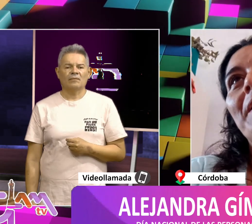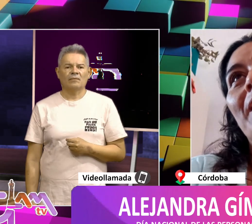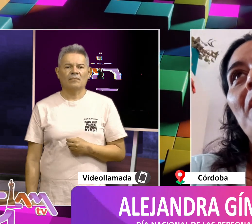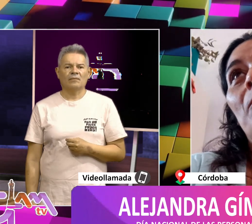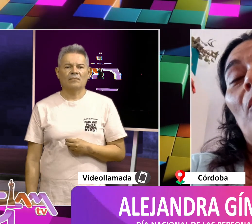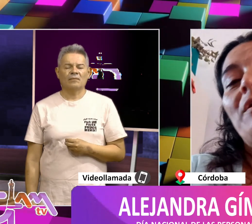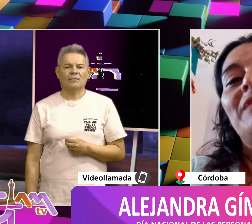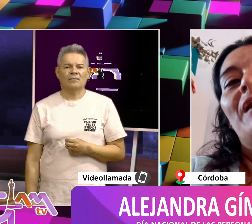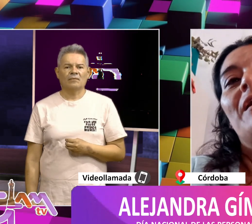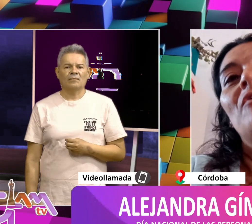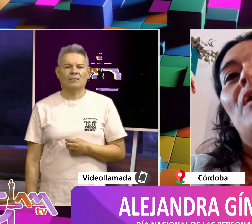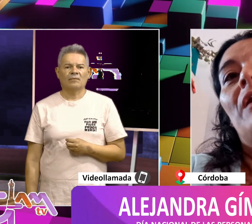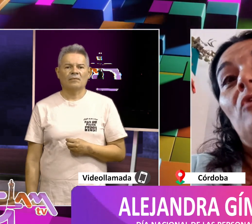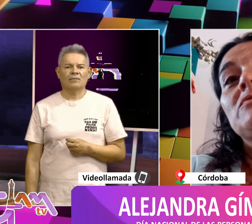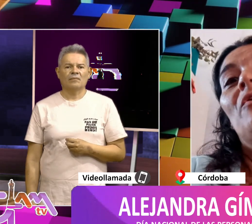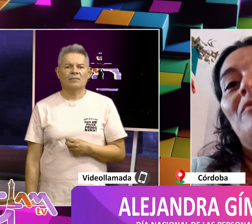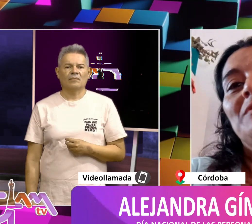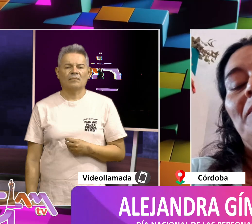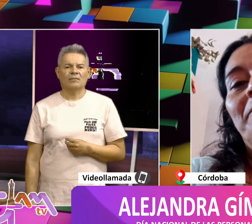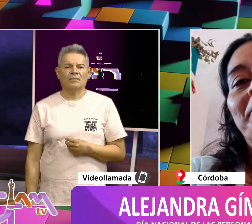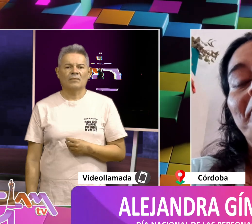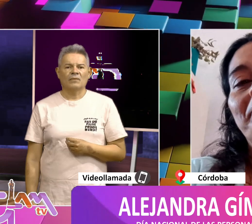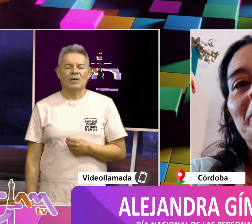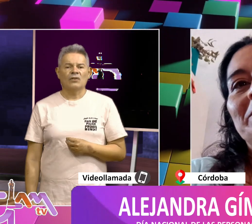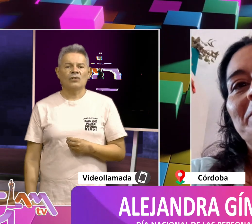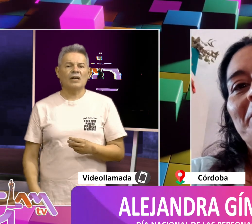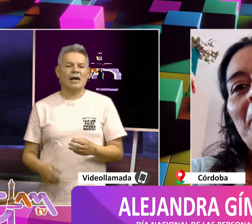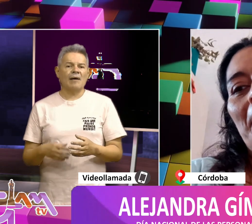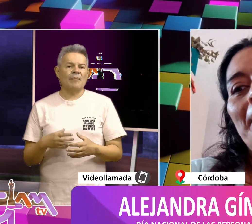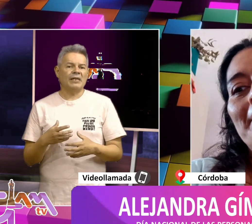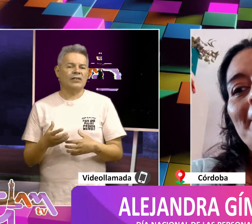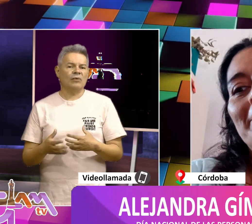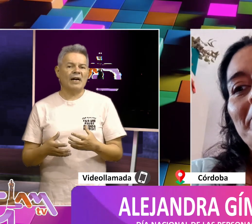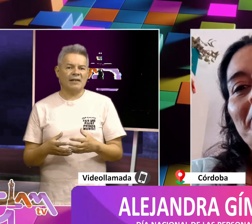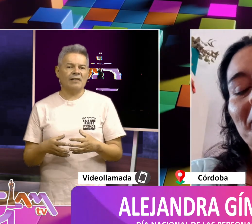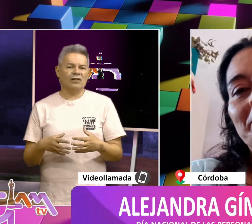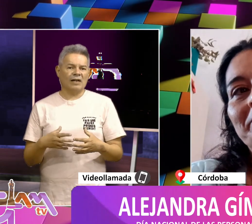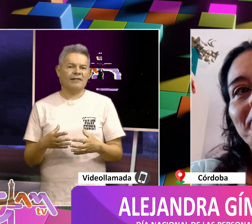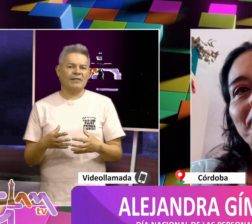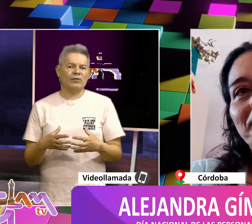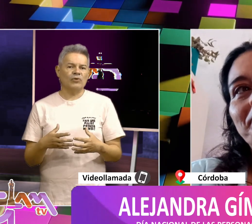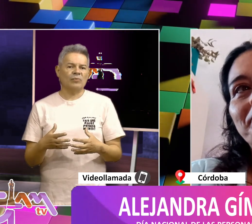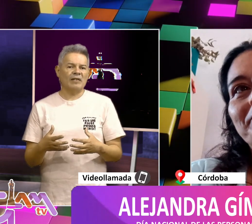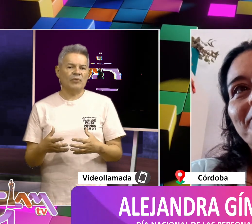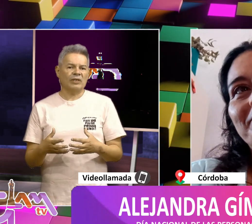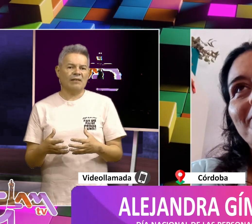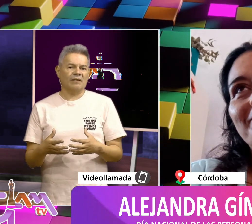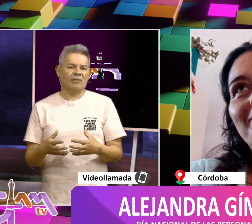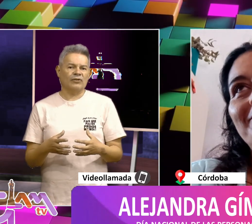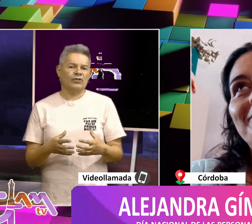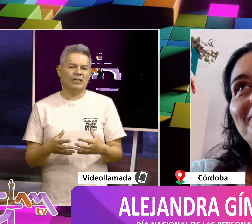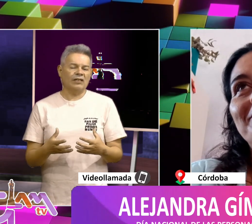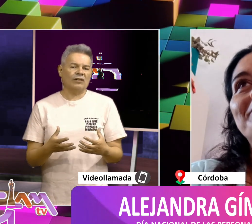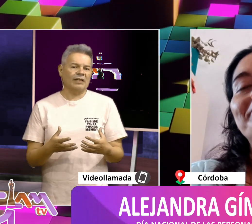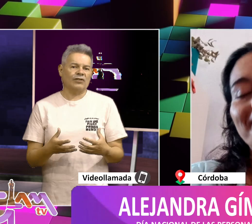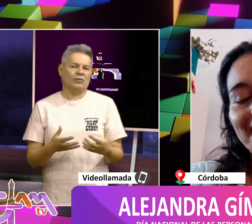país para poder integrarlos a los sordos. Yo creo que a medida que son más grandes, creo que las trabas son mucho más importantes que